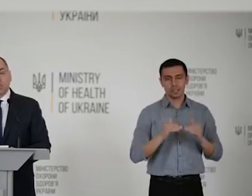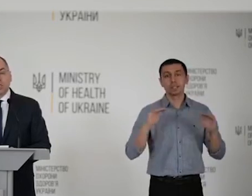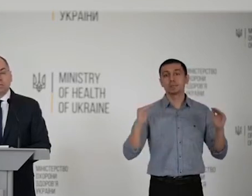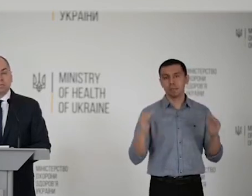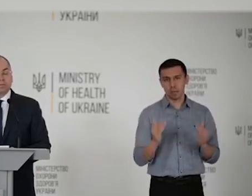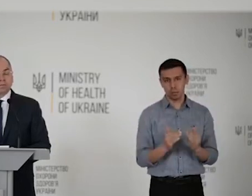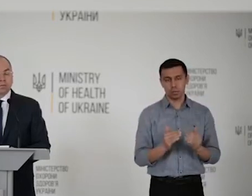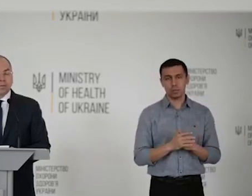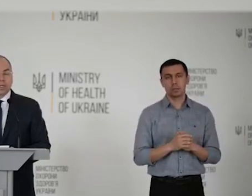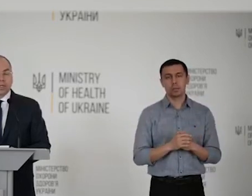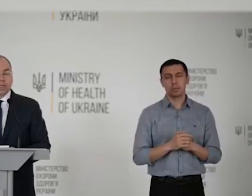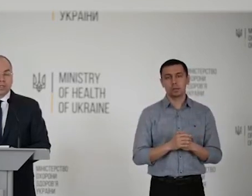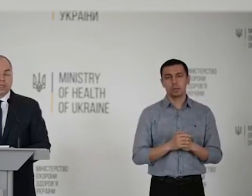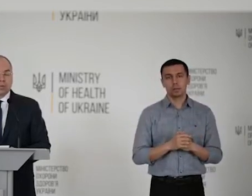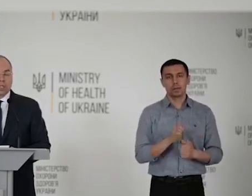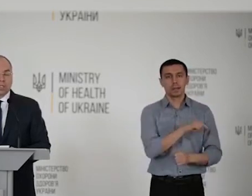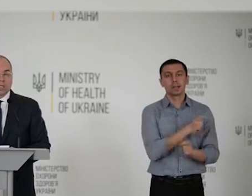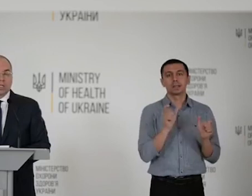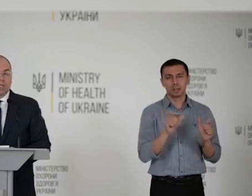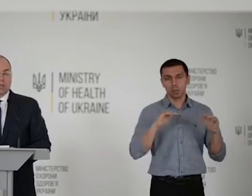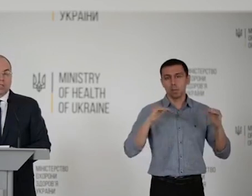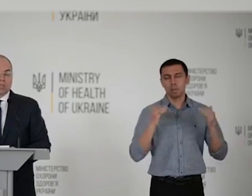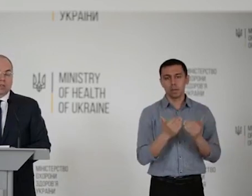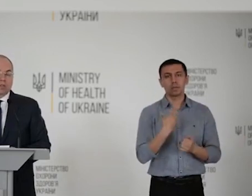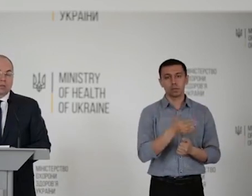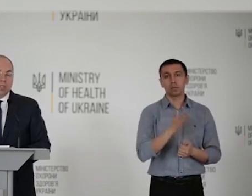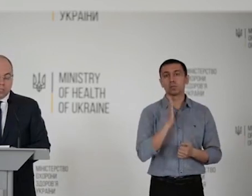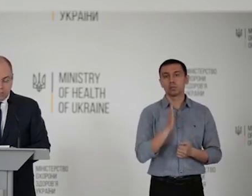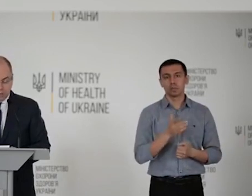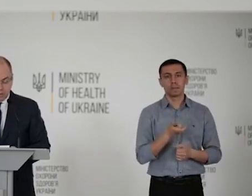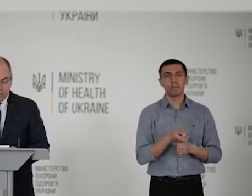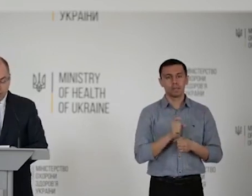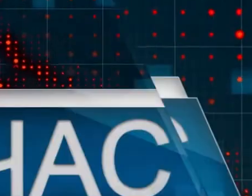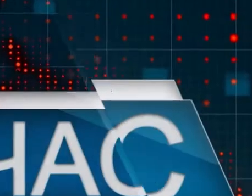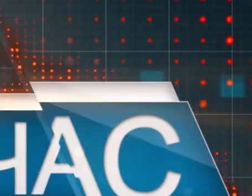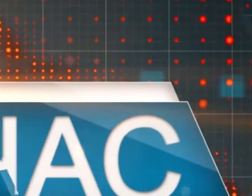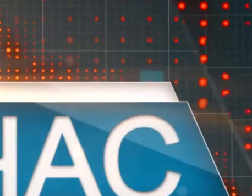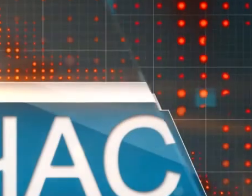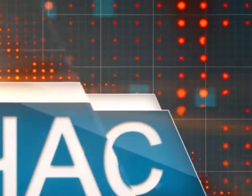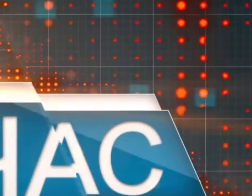зменшені карантинні обмеження, вони стануть більш легкими.